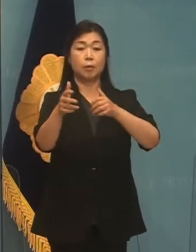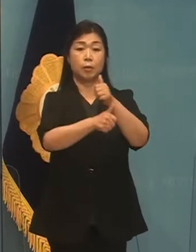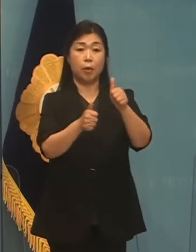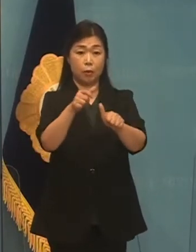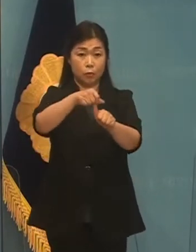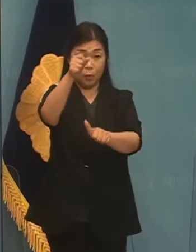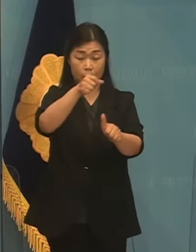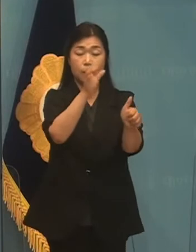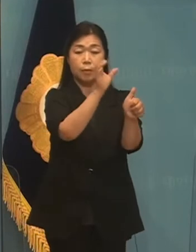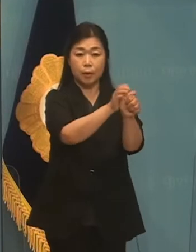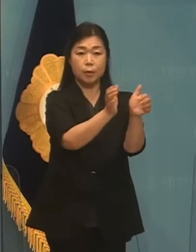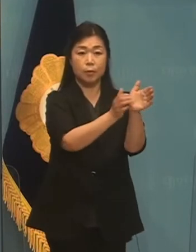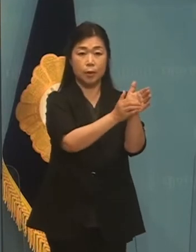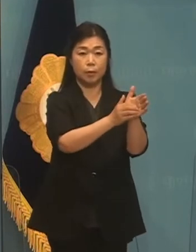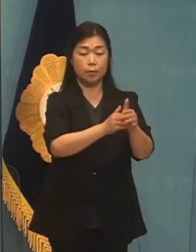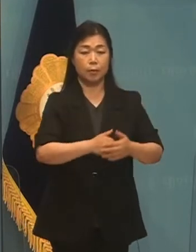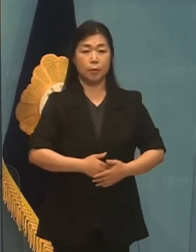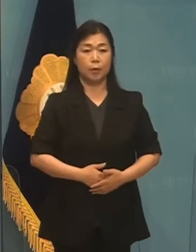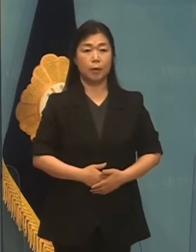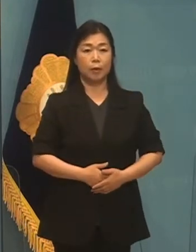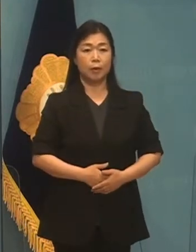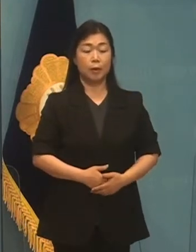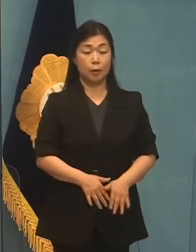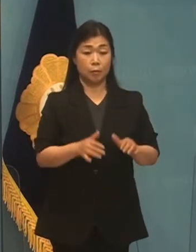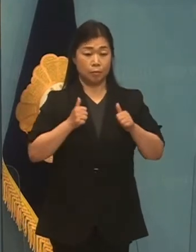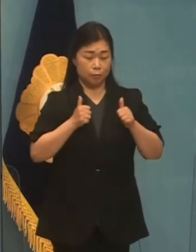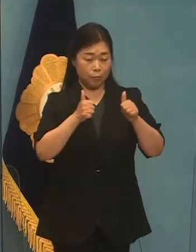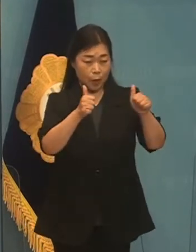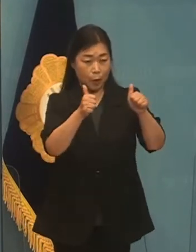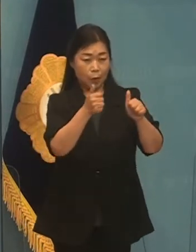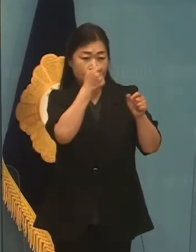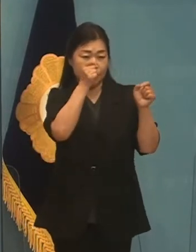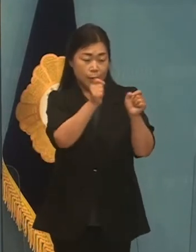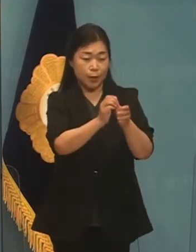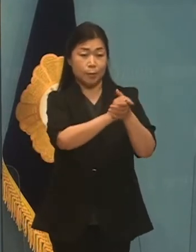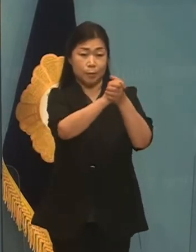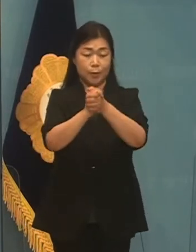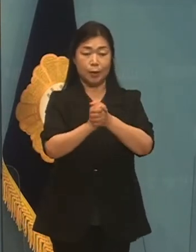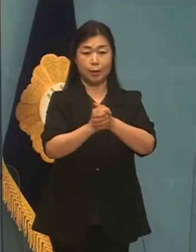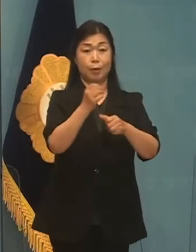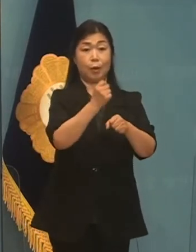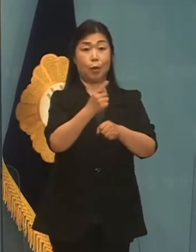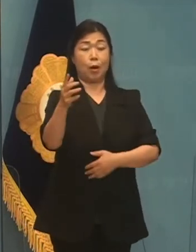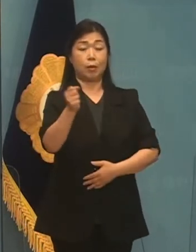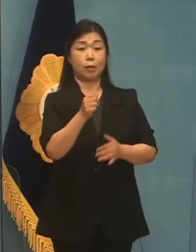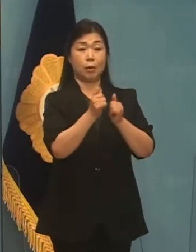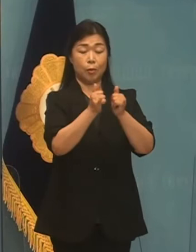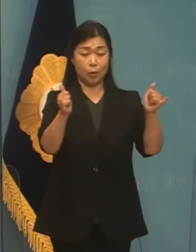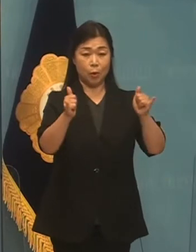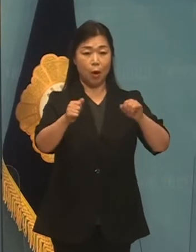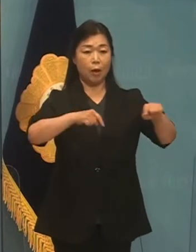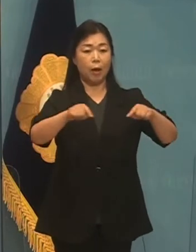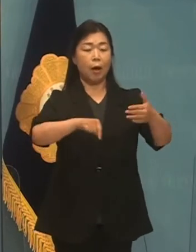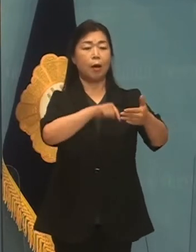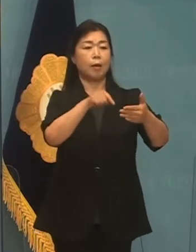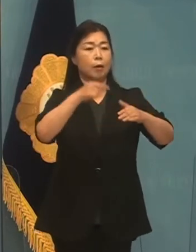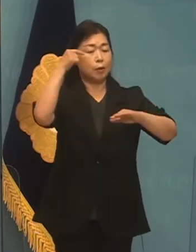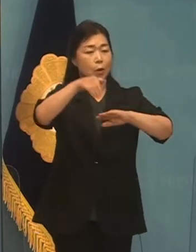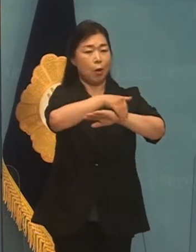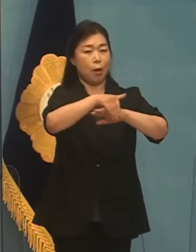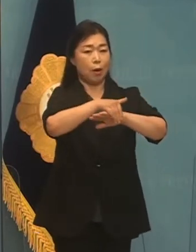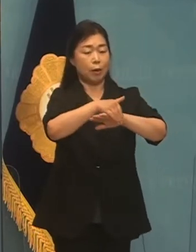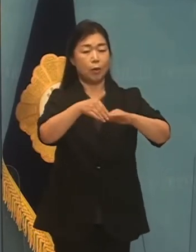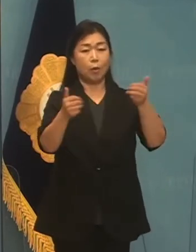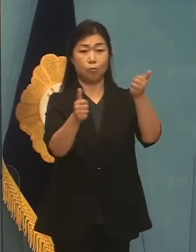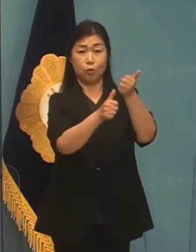영입했습니다. 보기등을 위해 성실함과 친화력을 가진 분으로서 당 전략기획부총장을